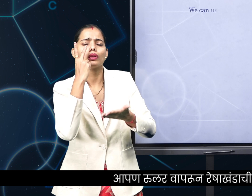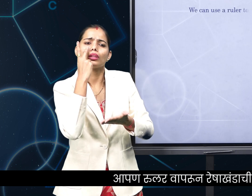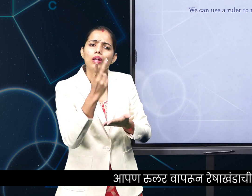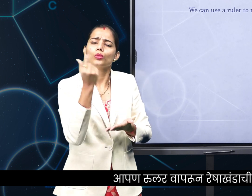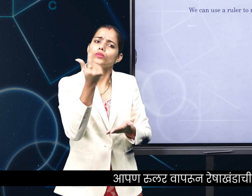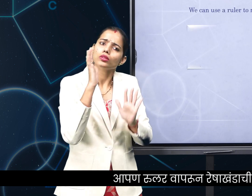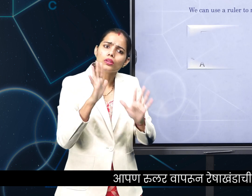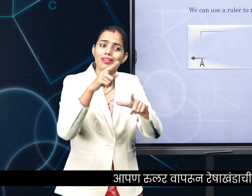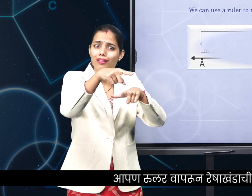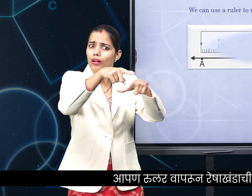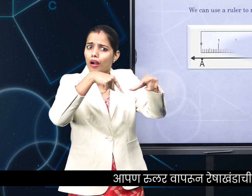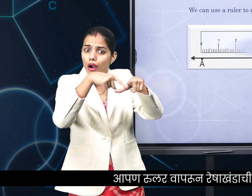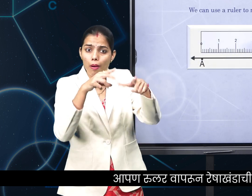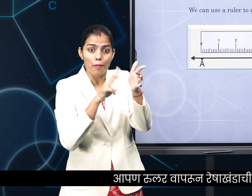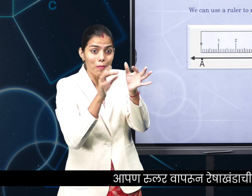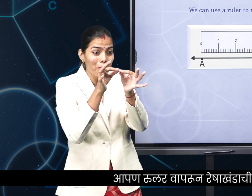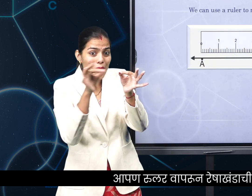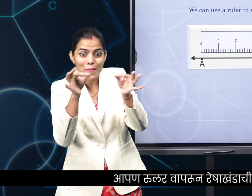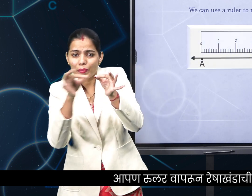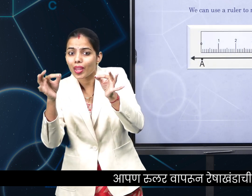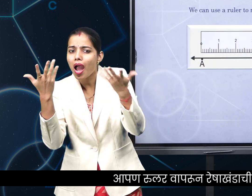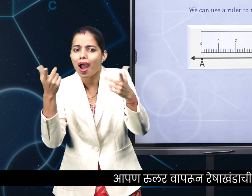आपण रुलर वापरून रेषाखंडांची लांबी मोजू शकतो.